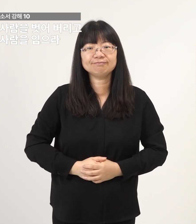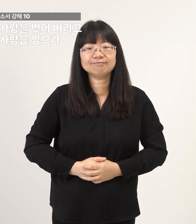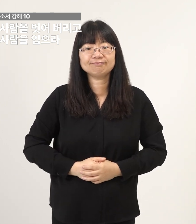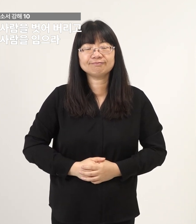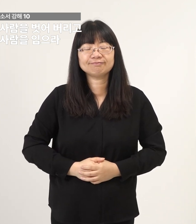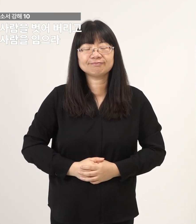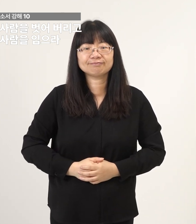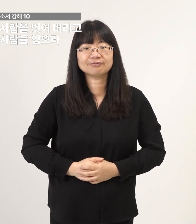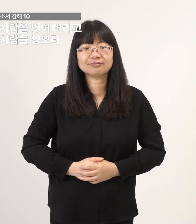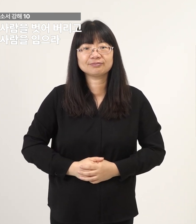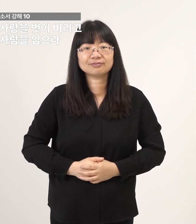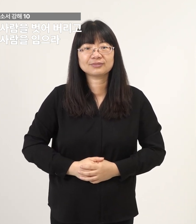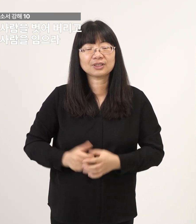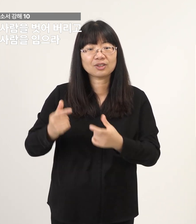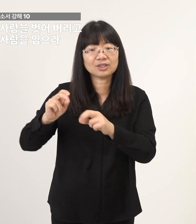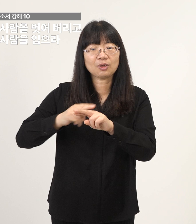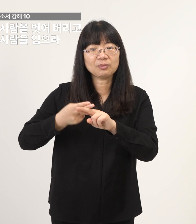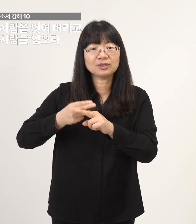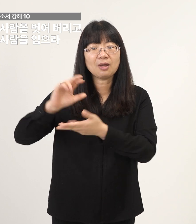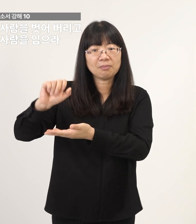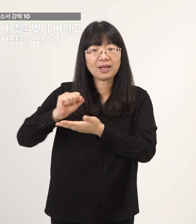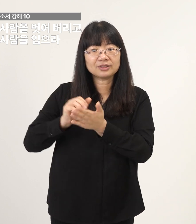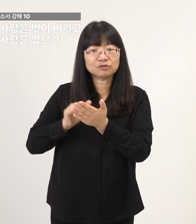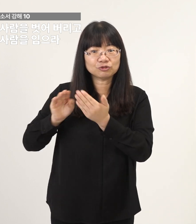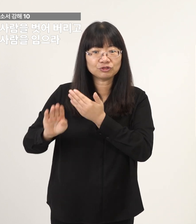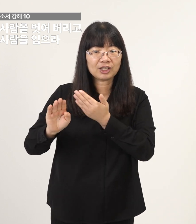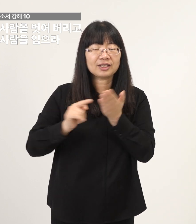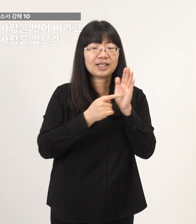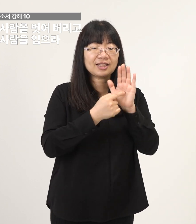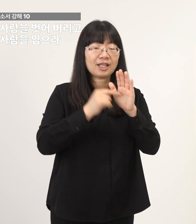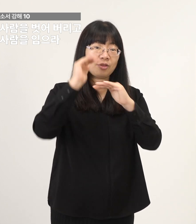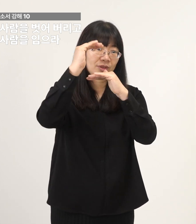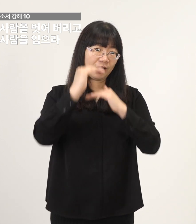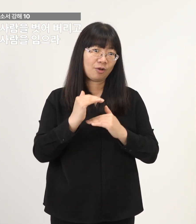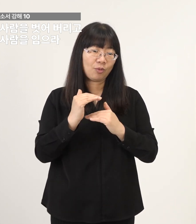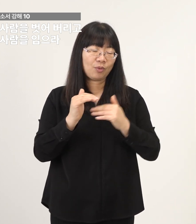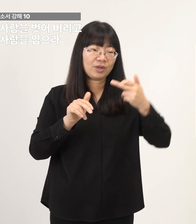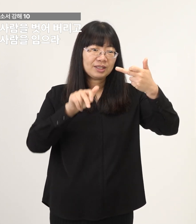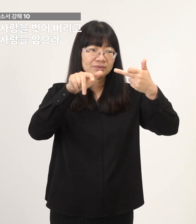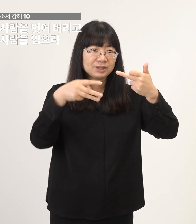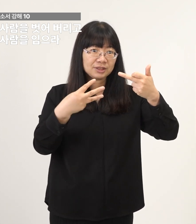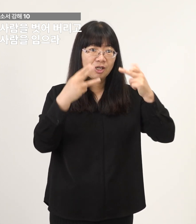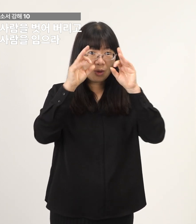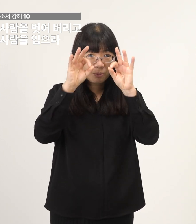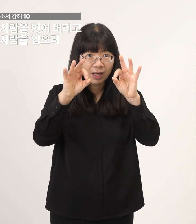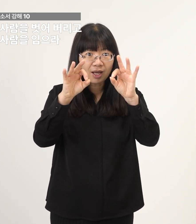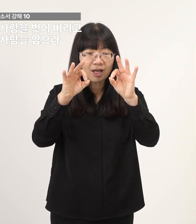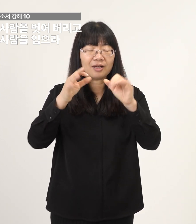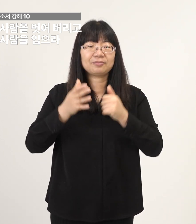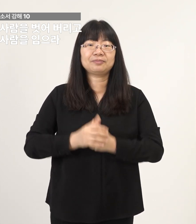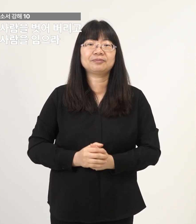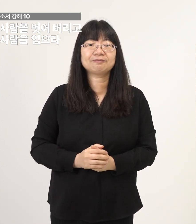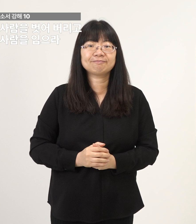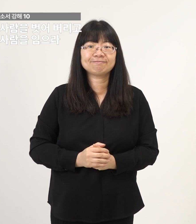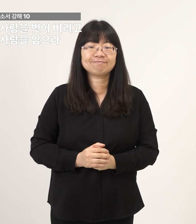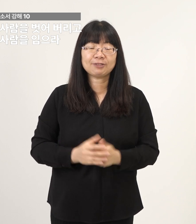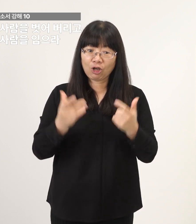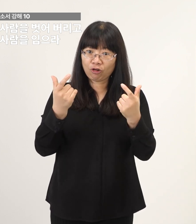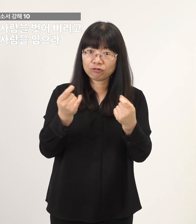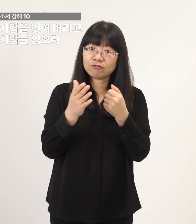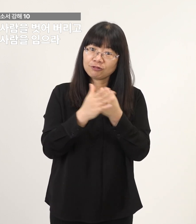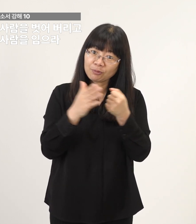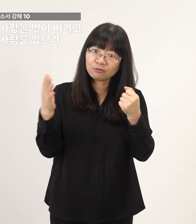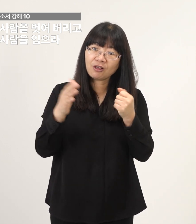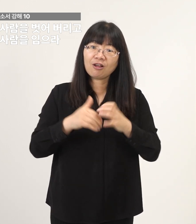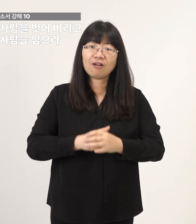이제 나타나는 내용들인데 우리 17절을 좀 한번 보실까요? 17절.